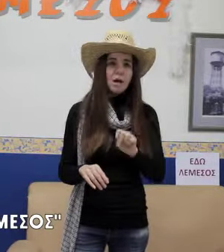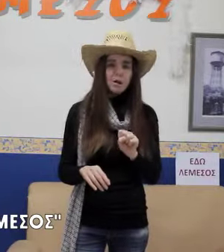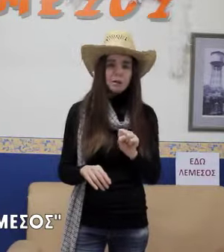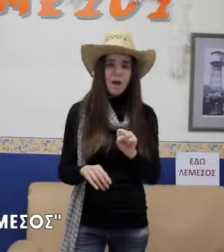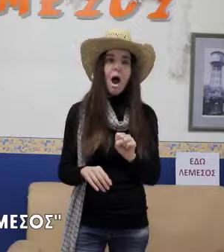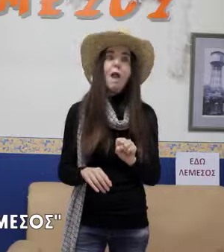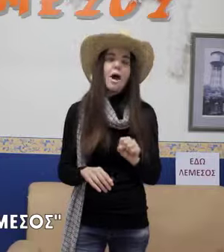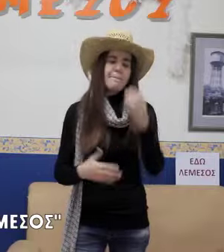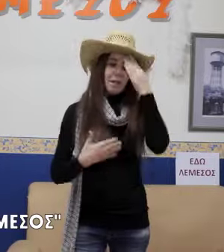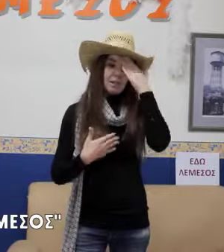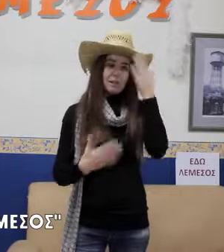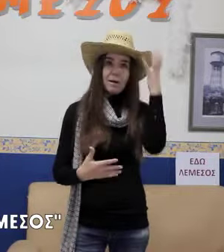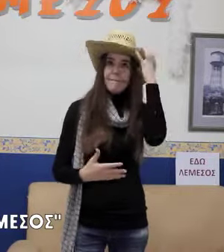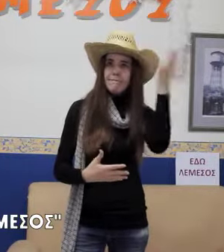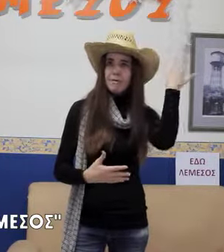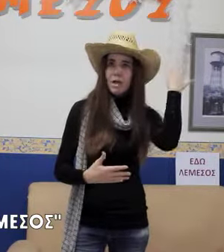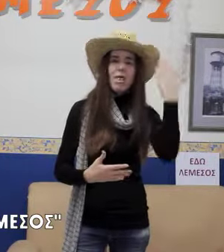διπλώματα συμμετοχής.